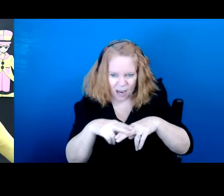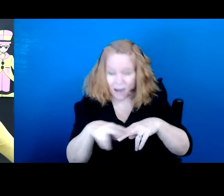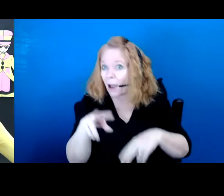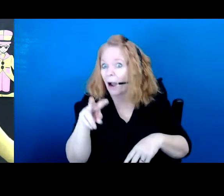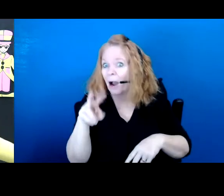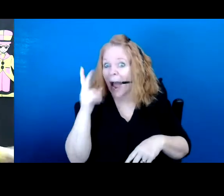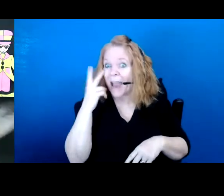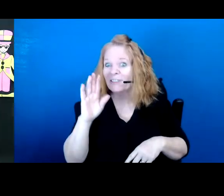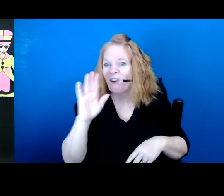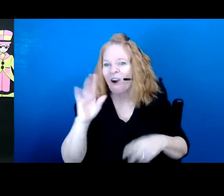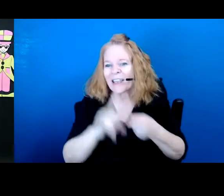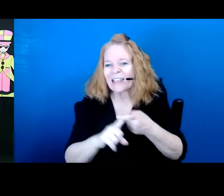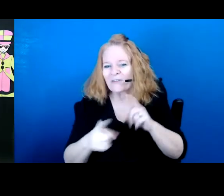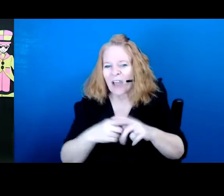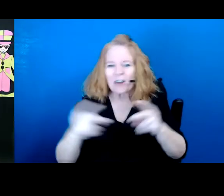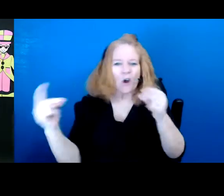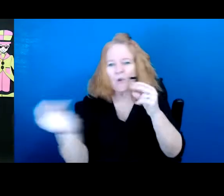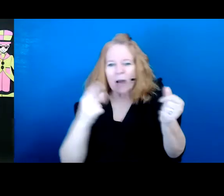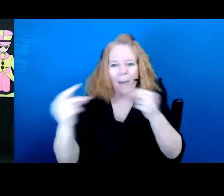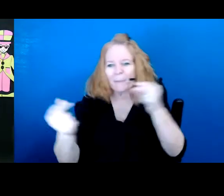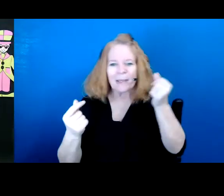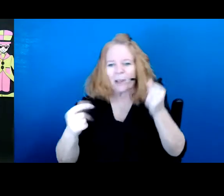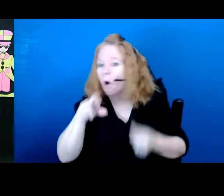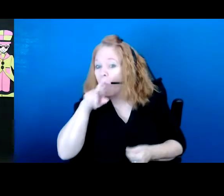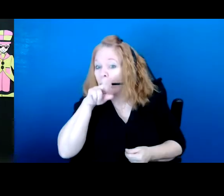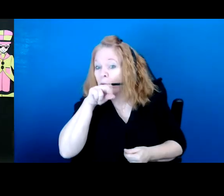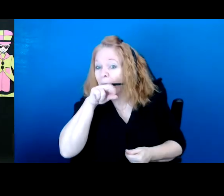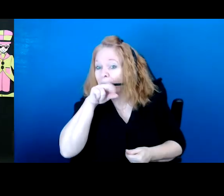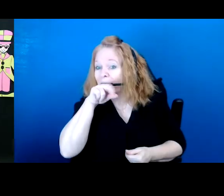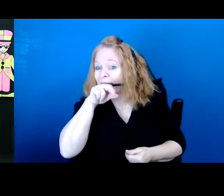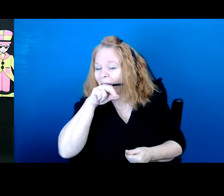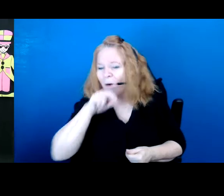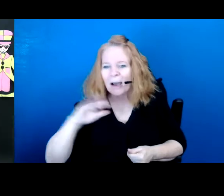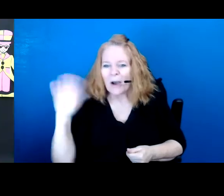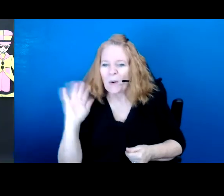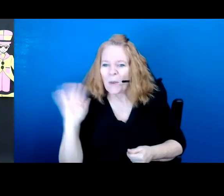muy bien estaba jugando con él y vio al pájaro